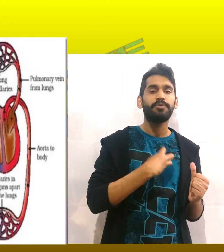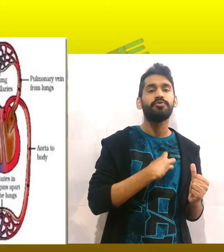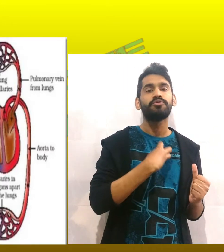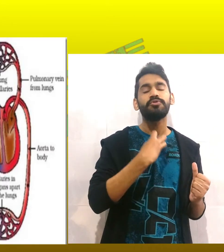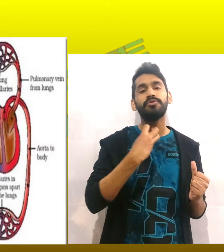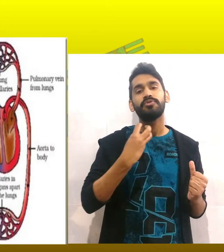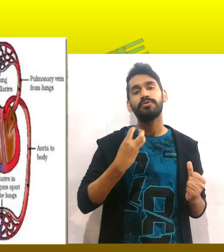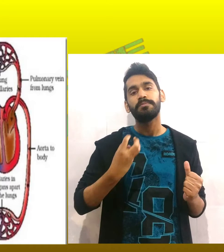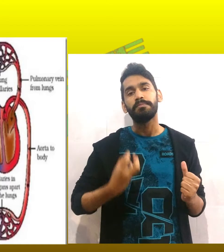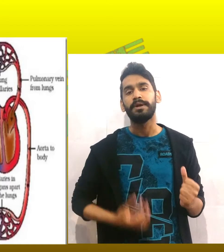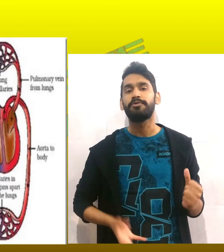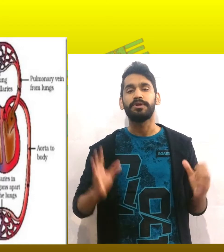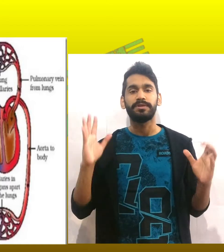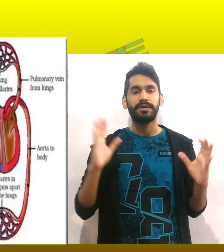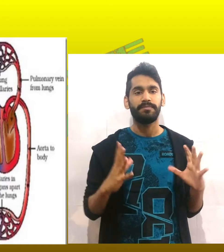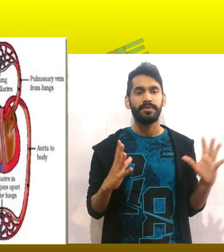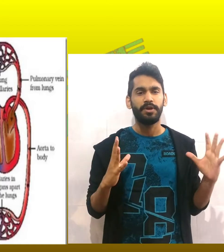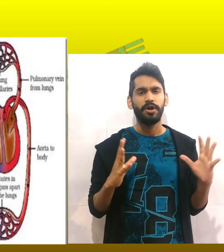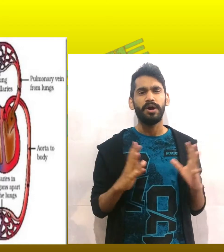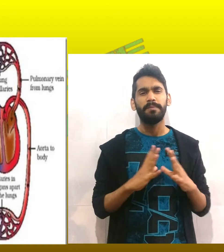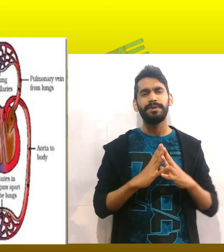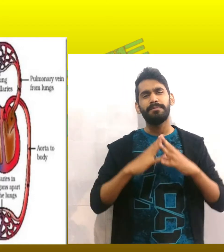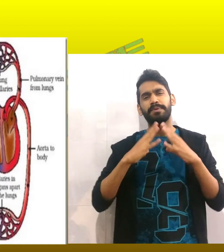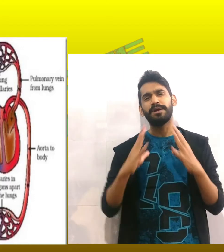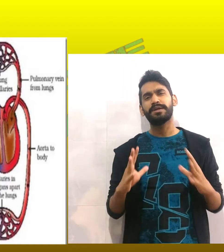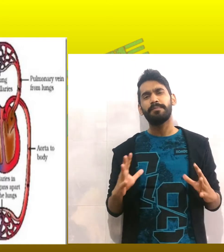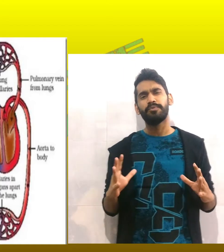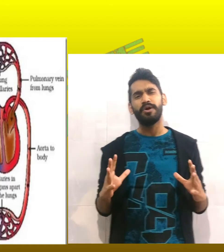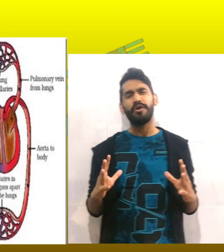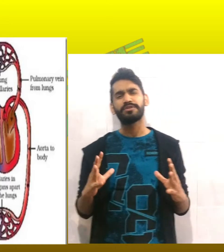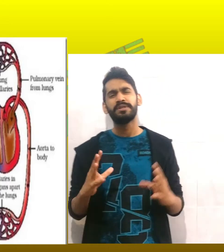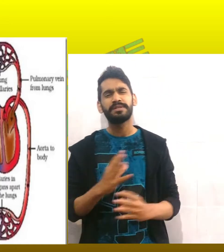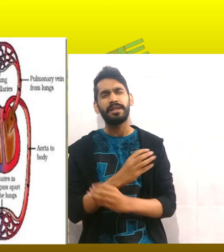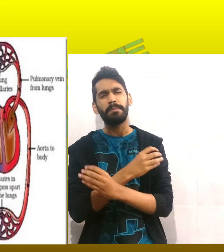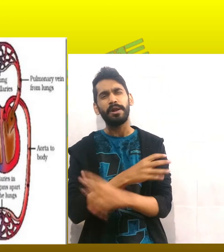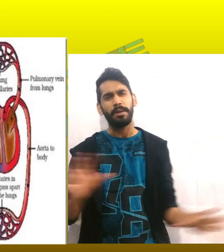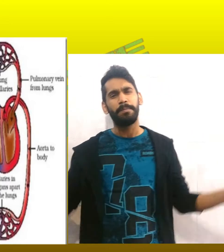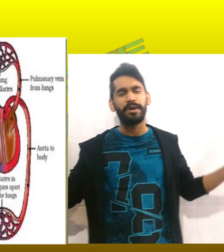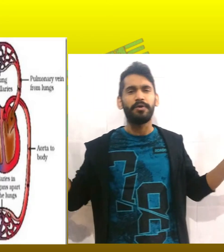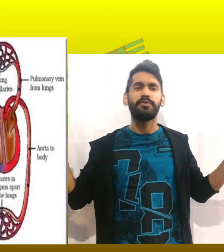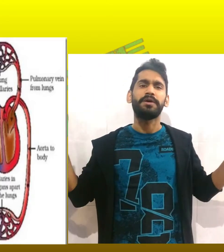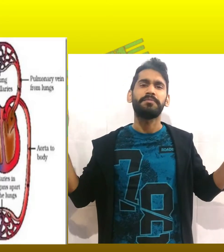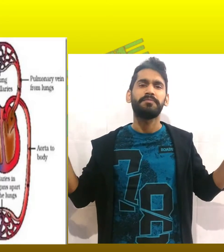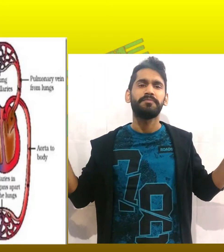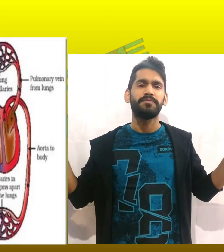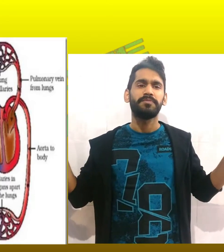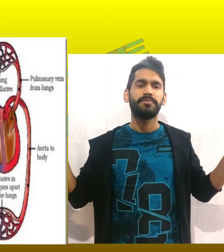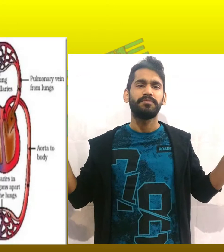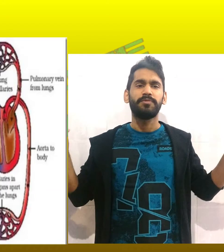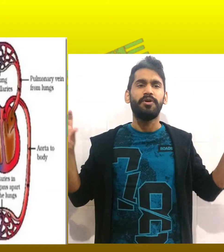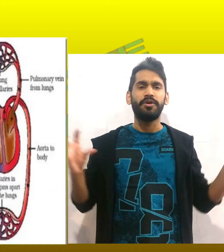करता है? अपना O2 ब्लड को दे देता है। अब ये ब्लड क्या पूरा ऑक्सीजन से लबालब भरा हुआ है,